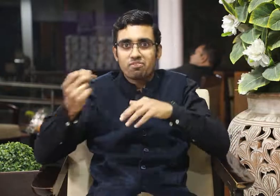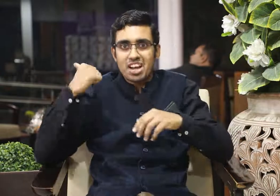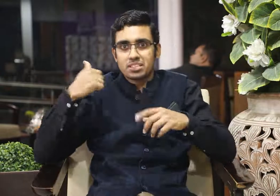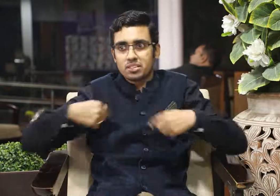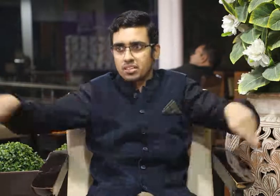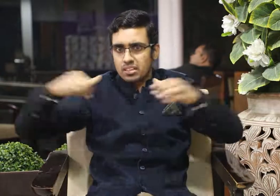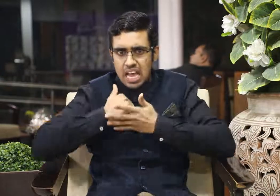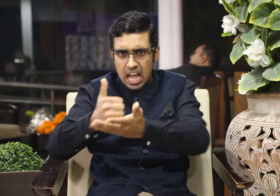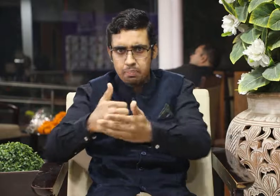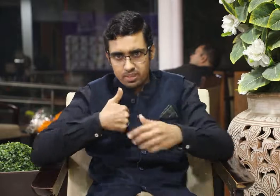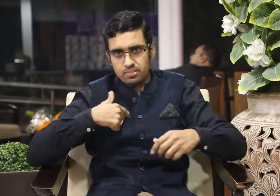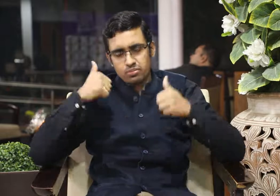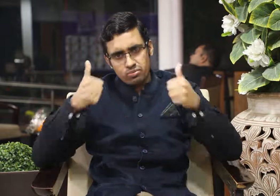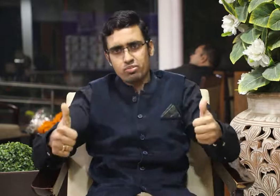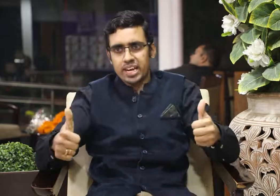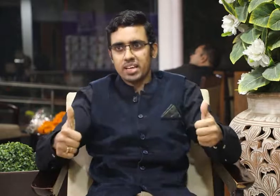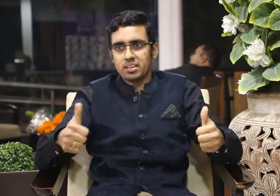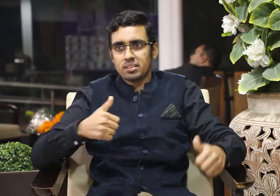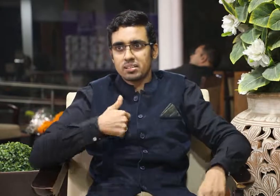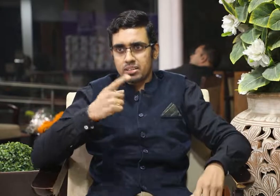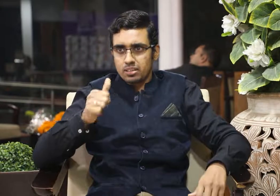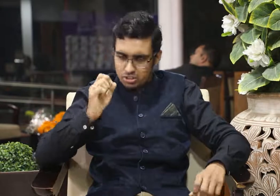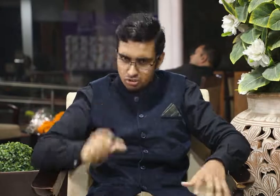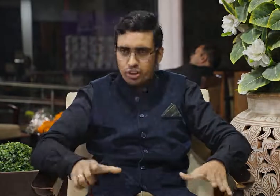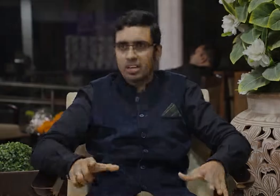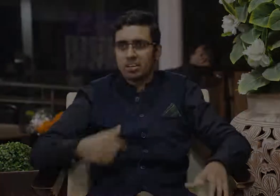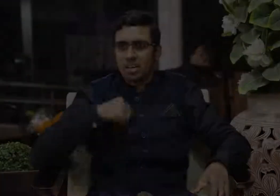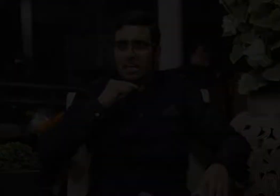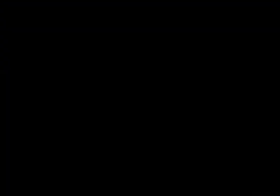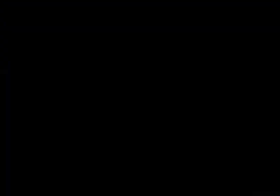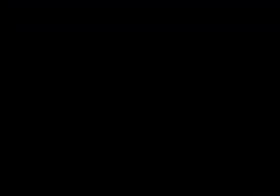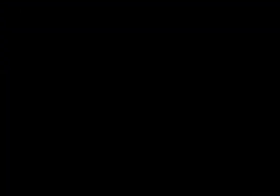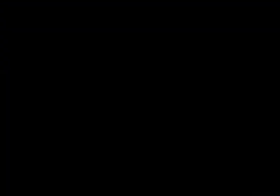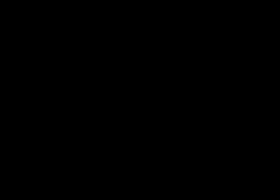और हम लोगों को आगे बढ़ा रही है। तो ये बहुत अच्छी बात है, बहुत सकारात्मक बात है।